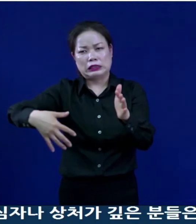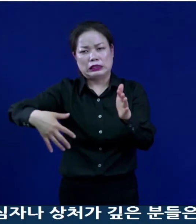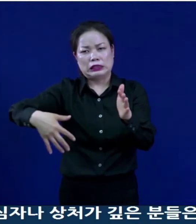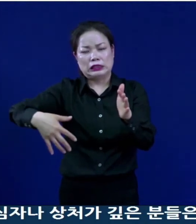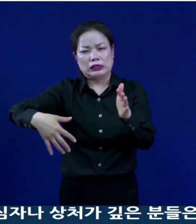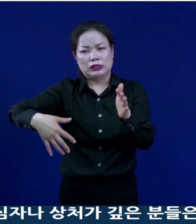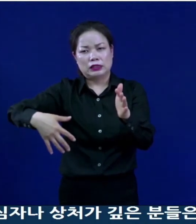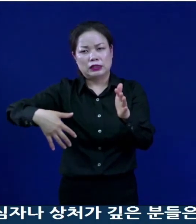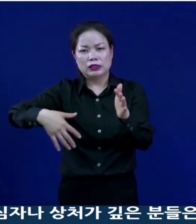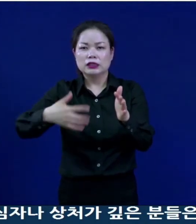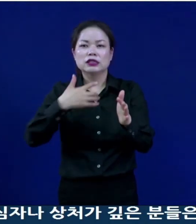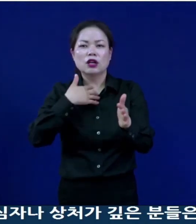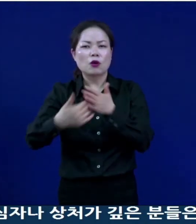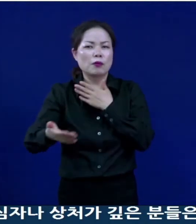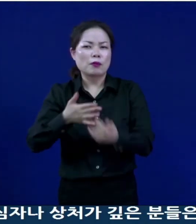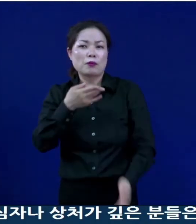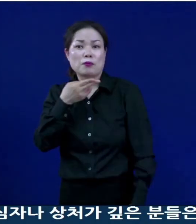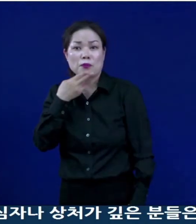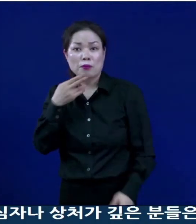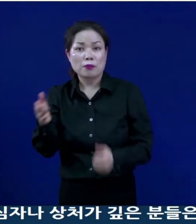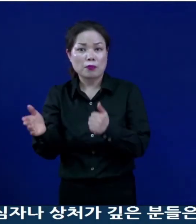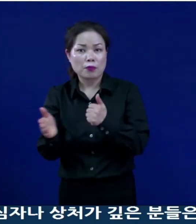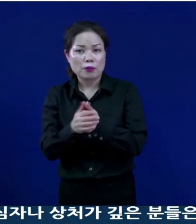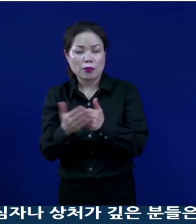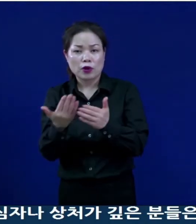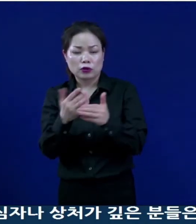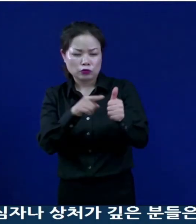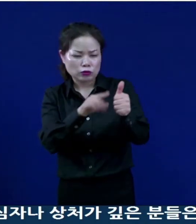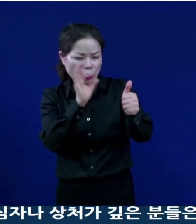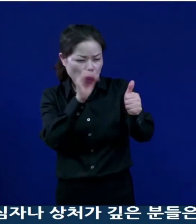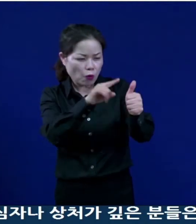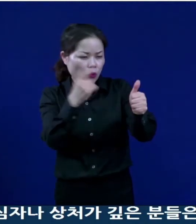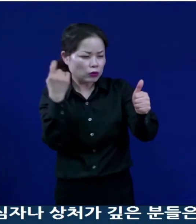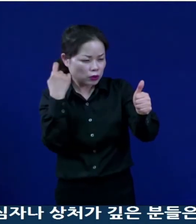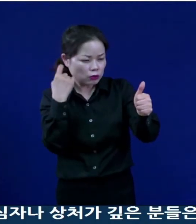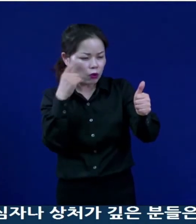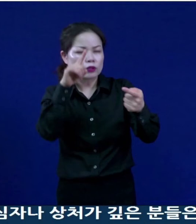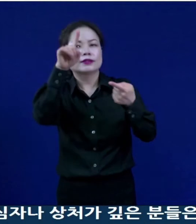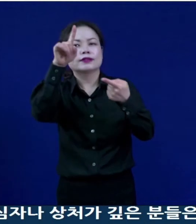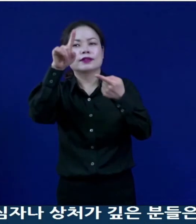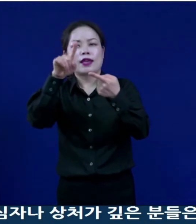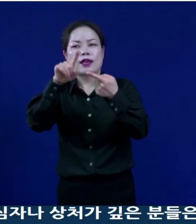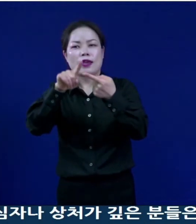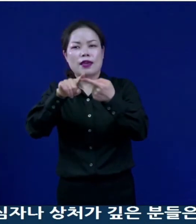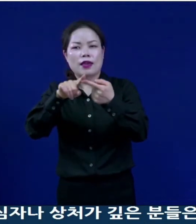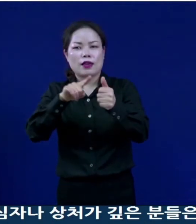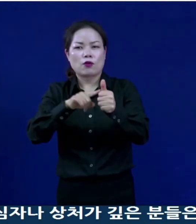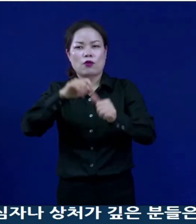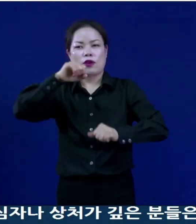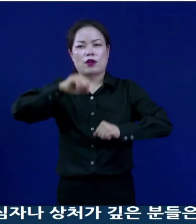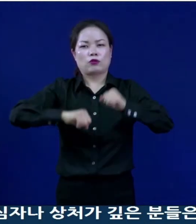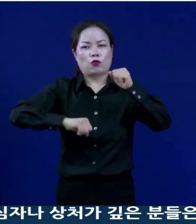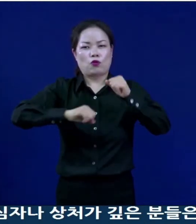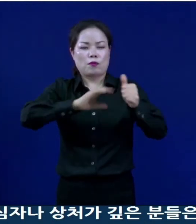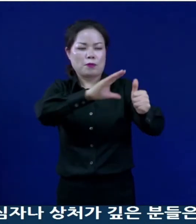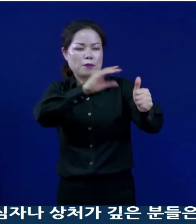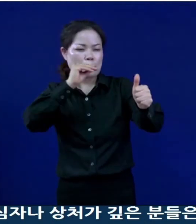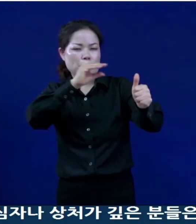길을 가기 때문에 순장에게 보고 들은 대로 그대로 따라서 행동하게 되어 있습니다.